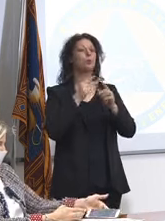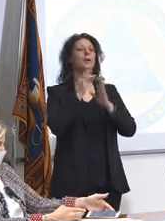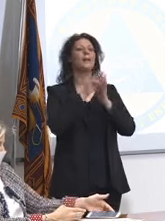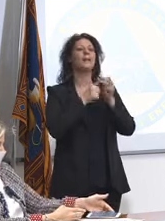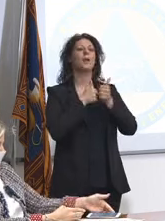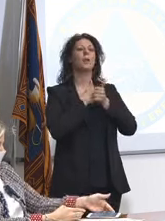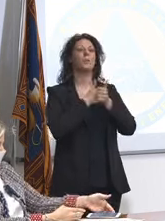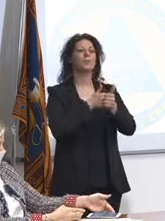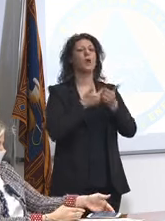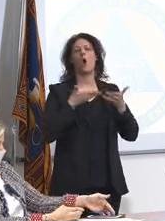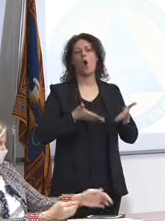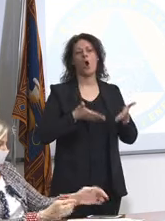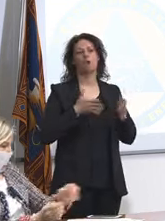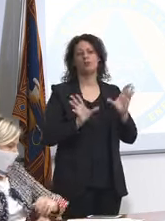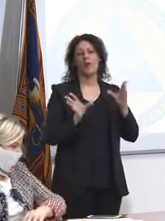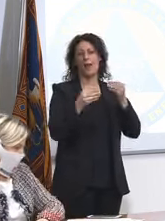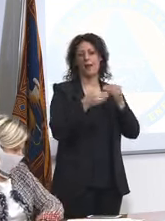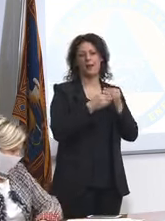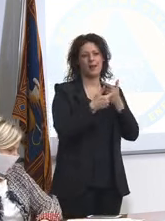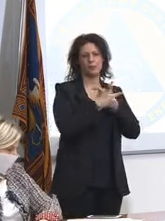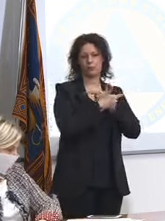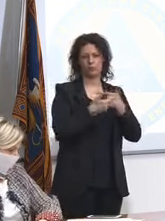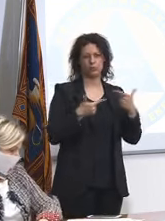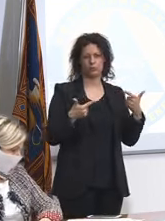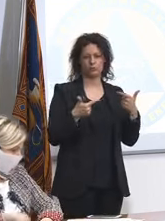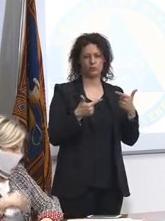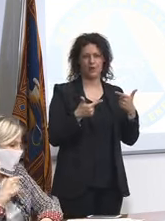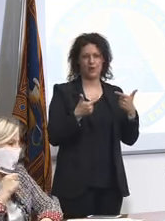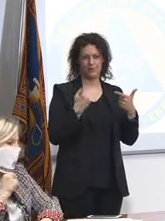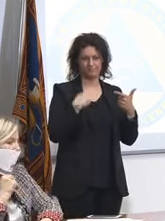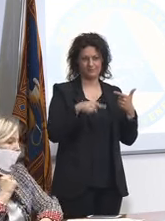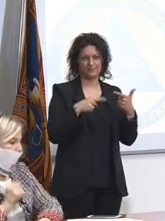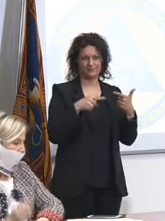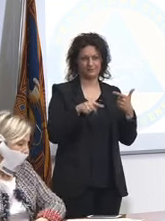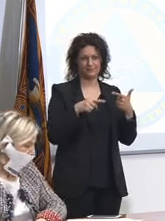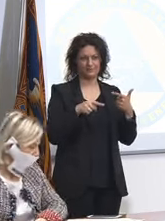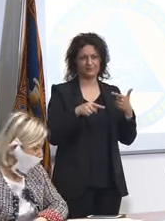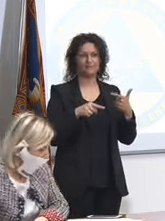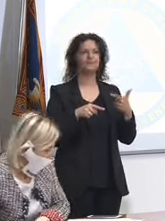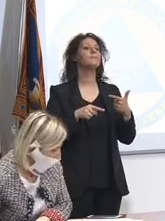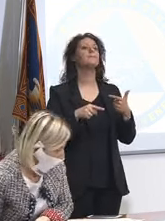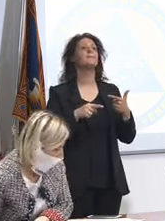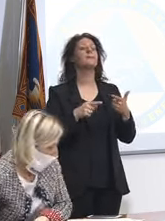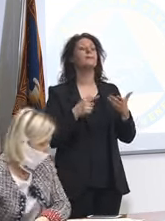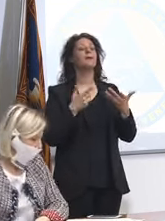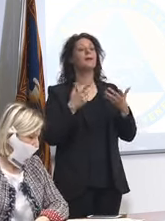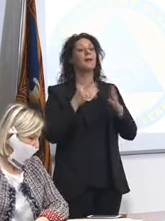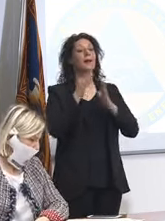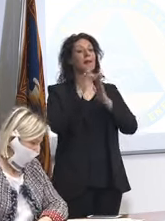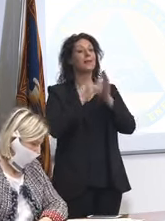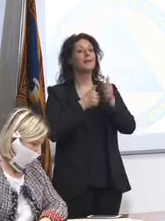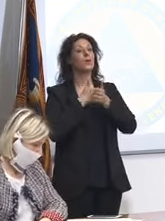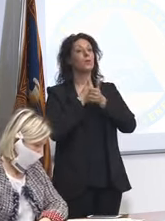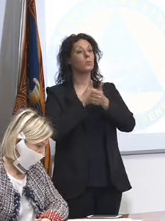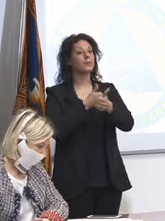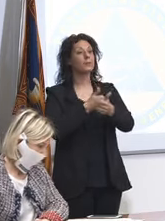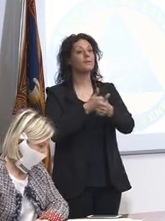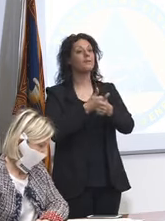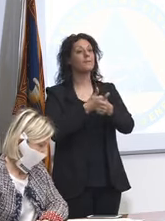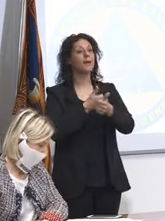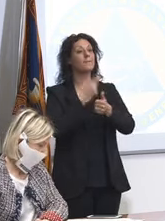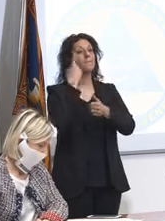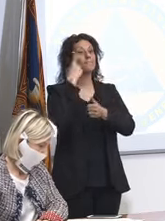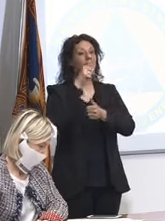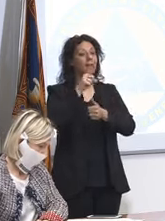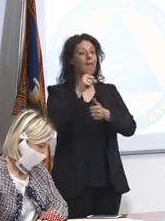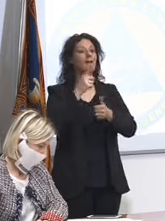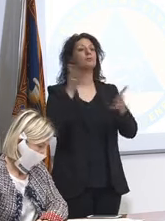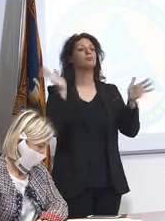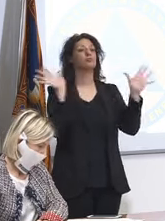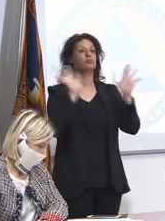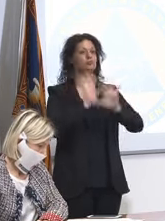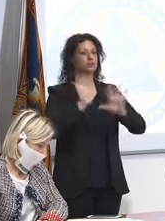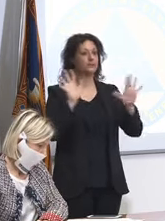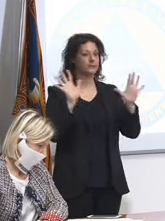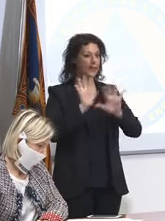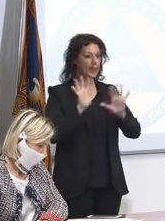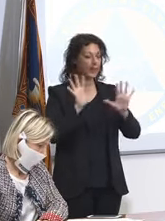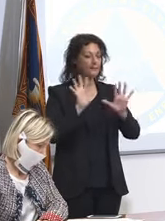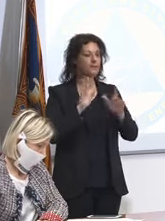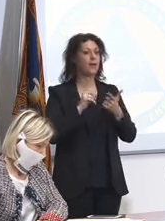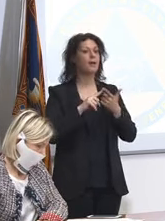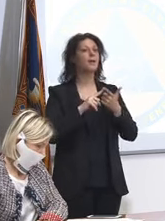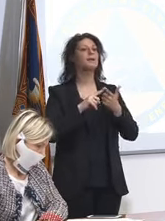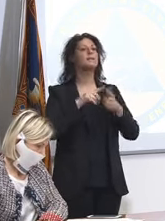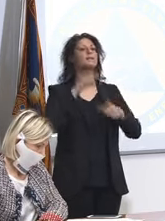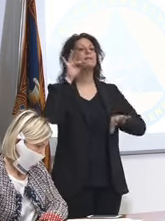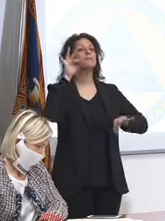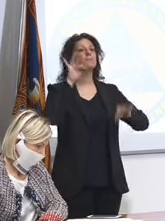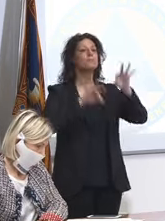perché fisicamente non ci sono, da rispettare ai fini della ripresa delle attività di cinema,